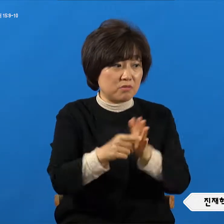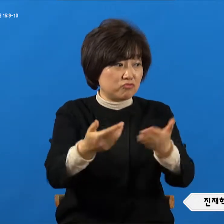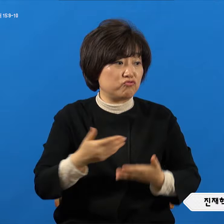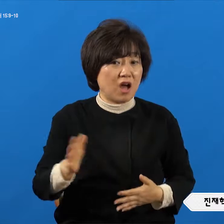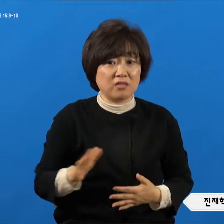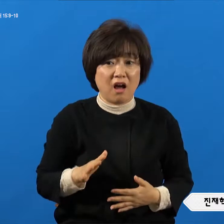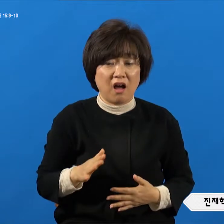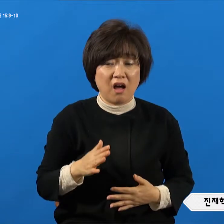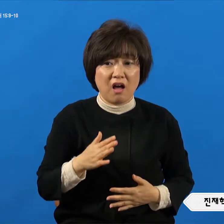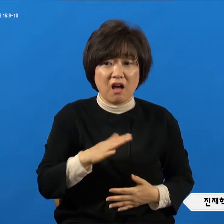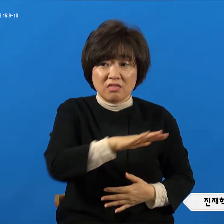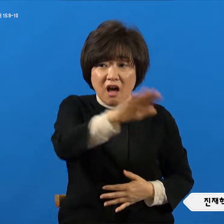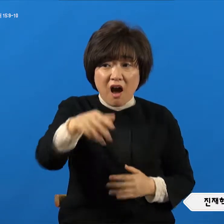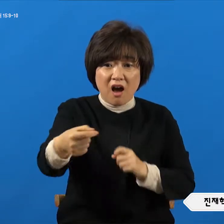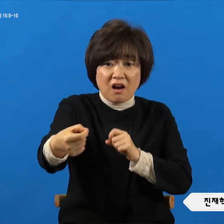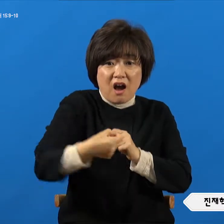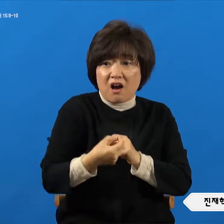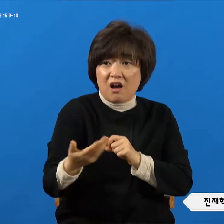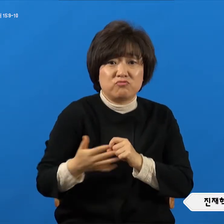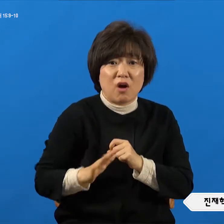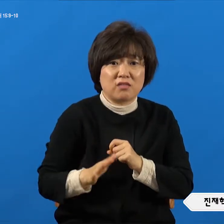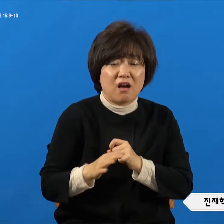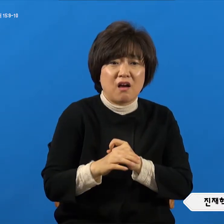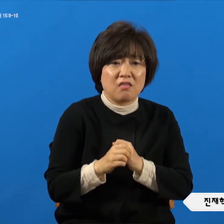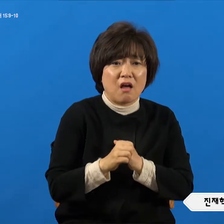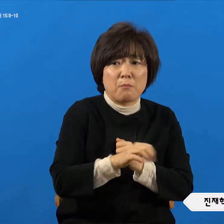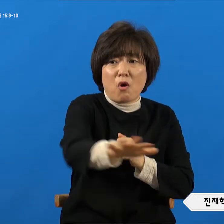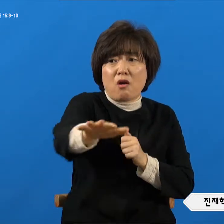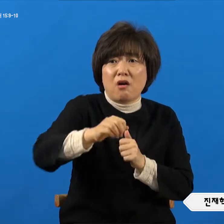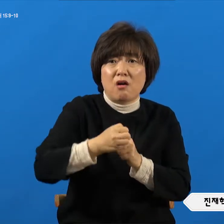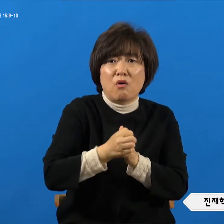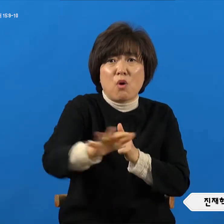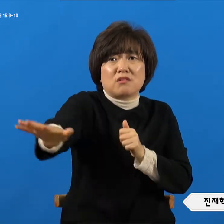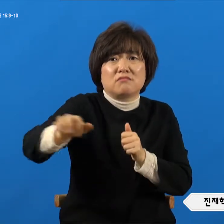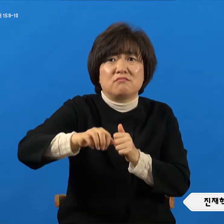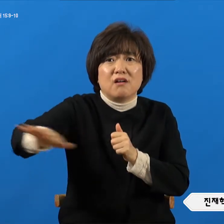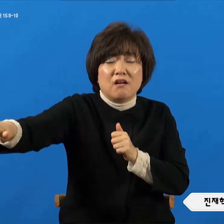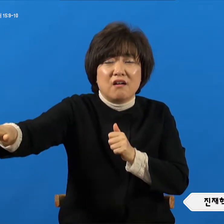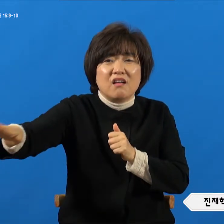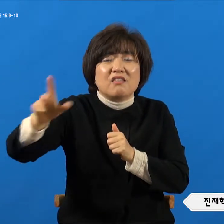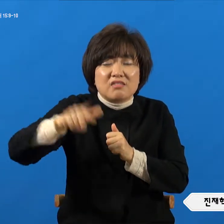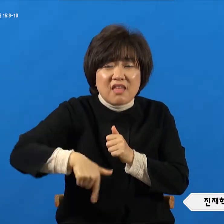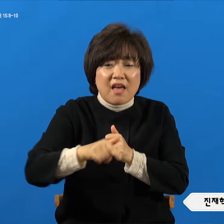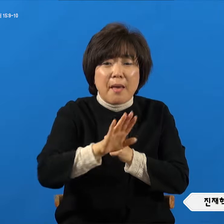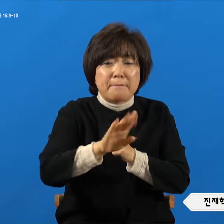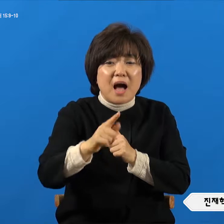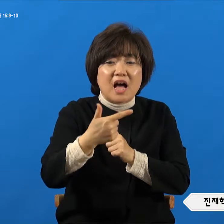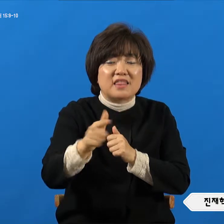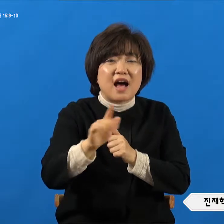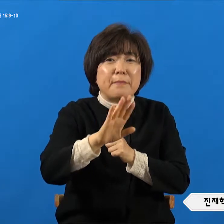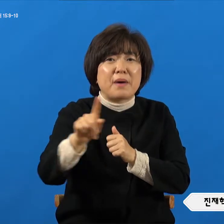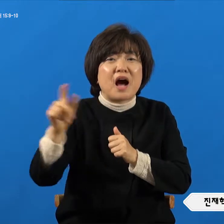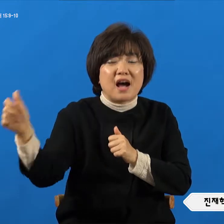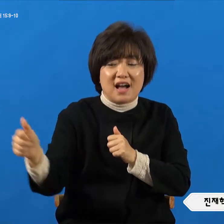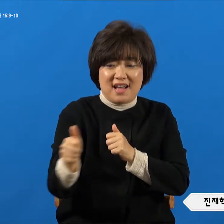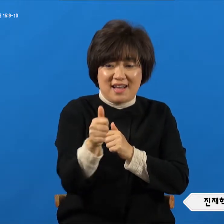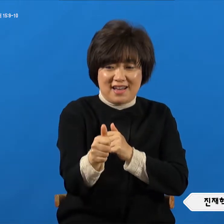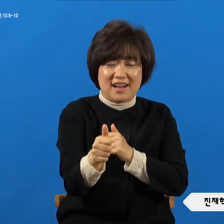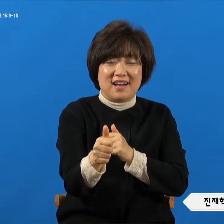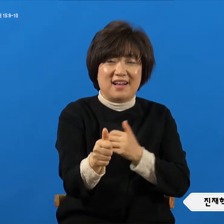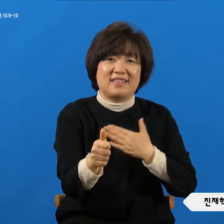하지 않습니다. 다들 그를 두려워합니다. 그런데 바나바가 먼저